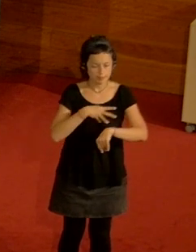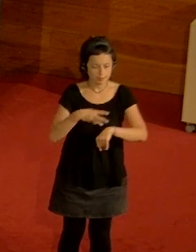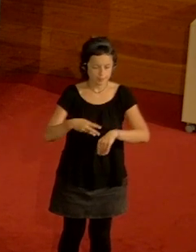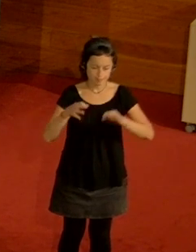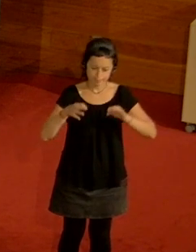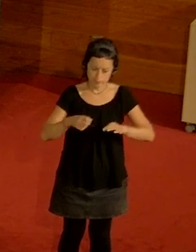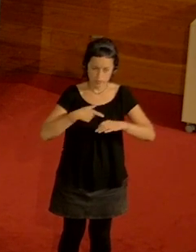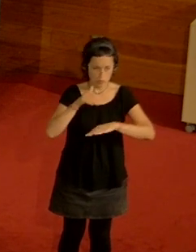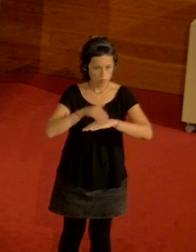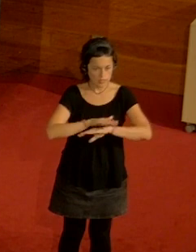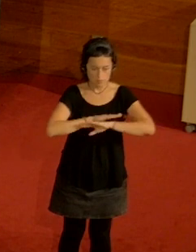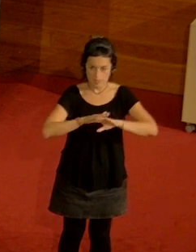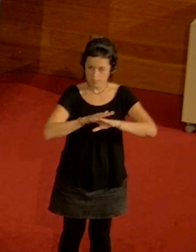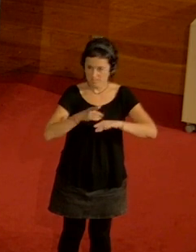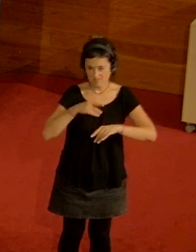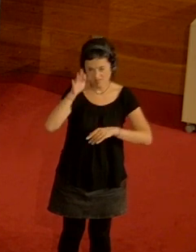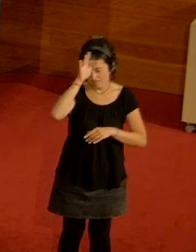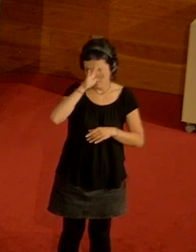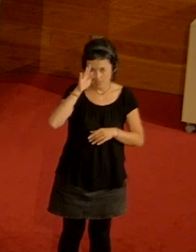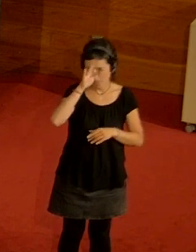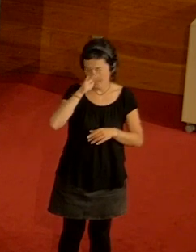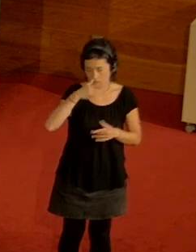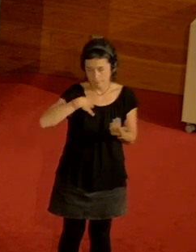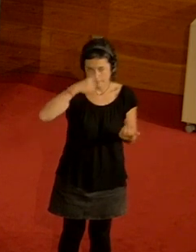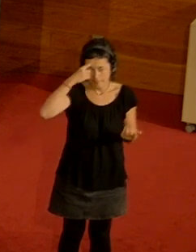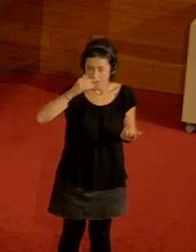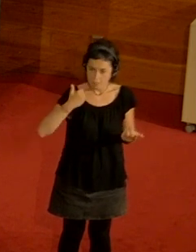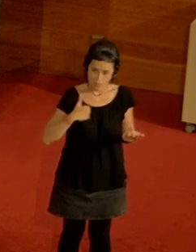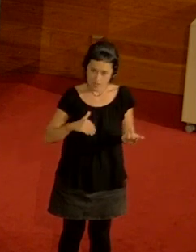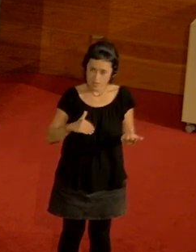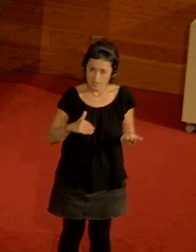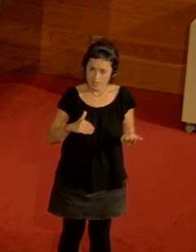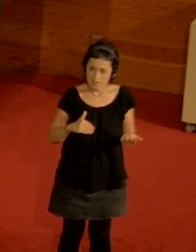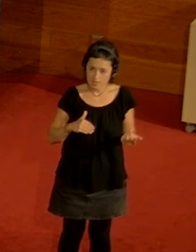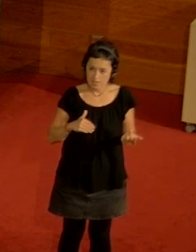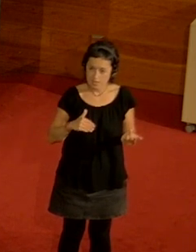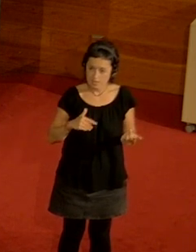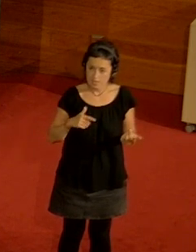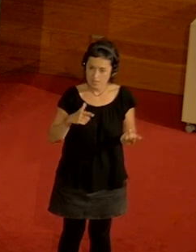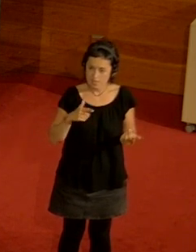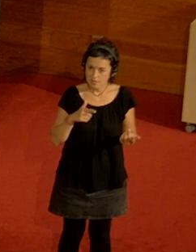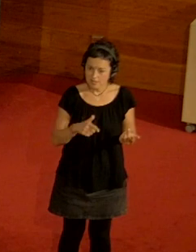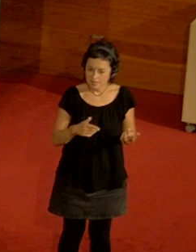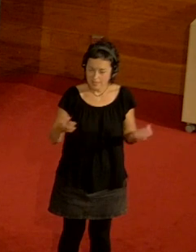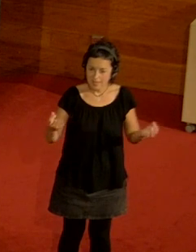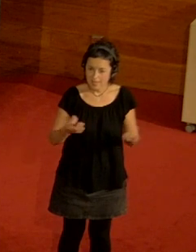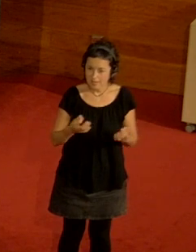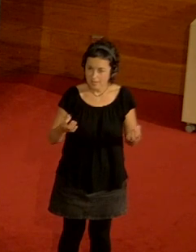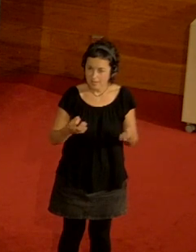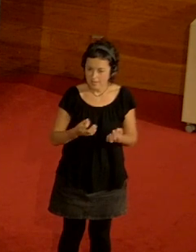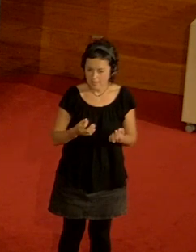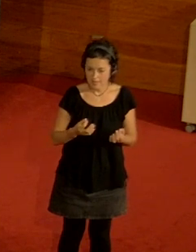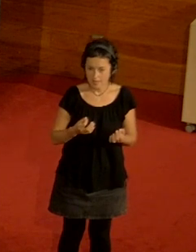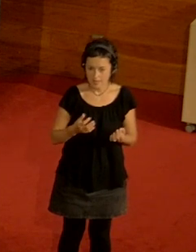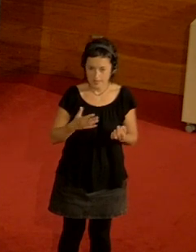de cumplir esos horarios esa teoría no nos la nos la sabemos Eh se trata de de ser capaces también de transformar